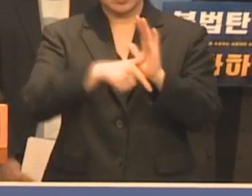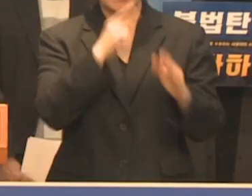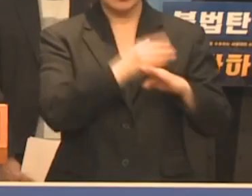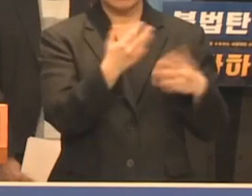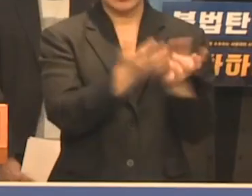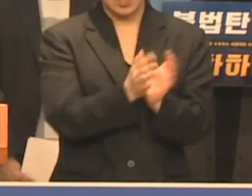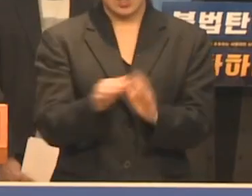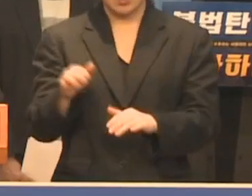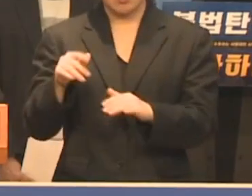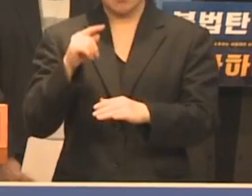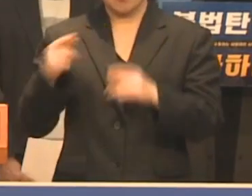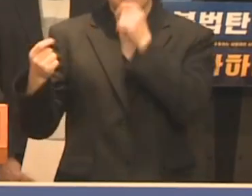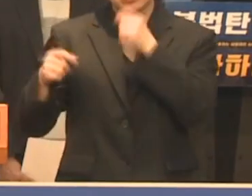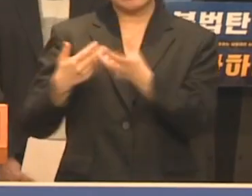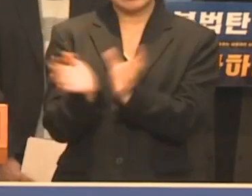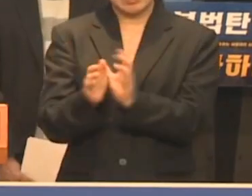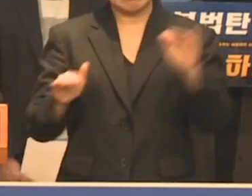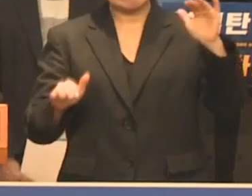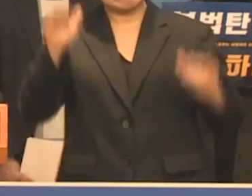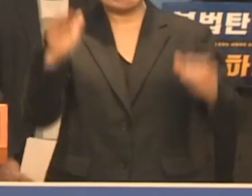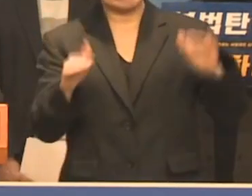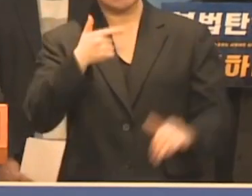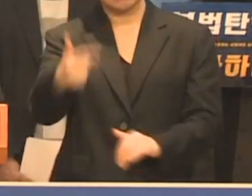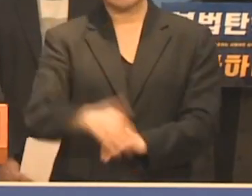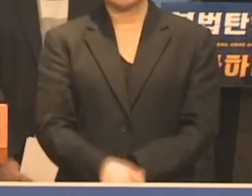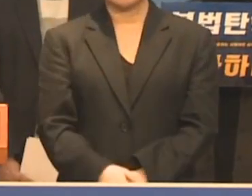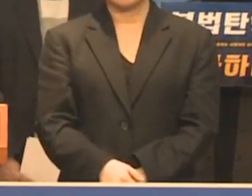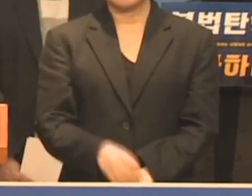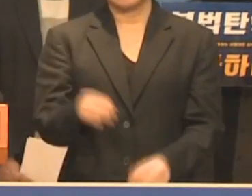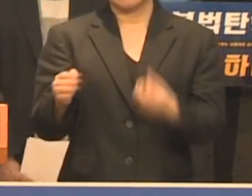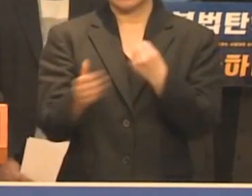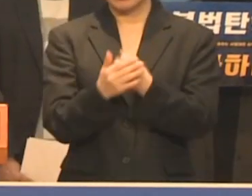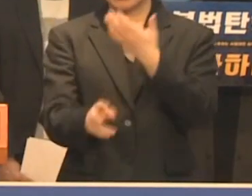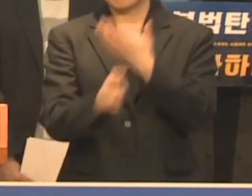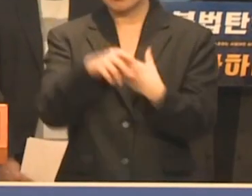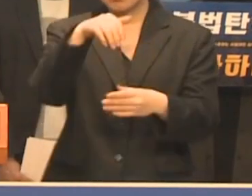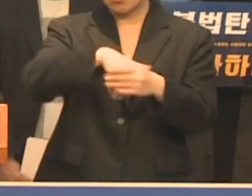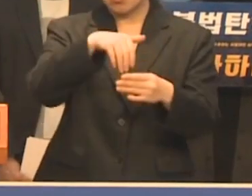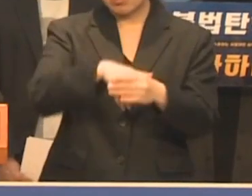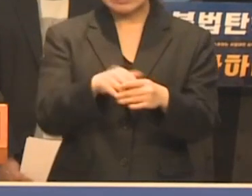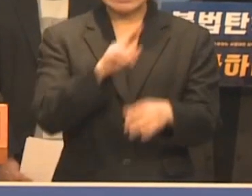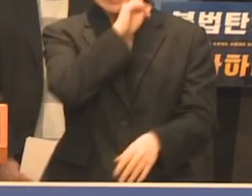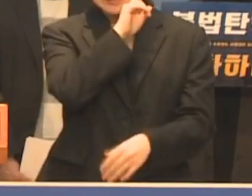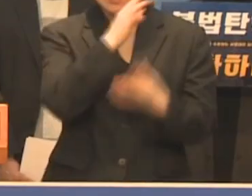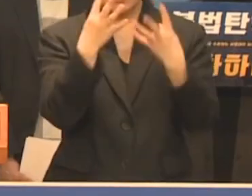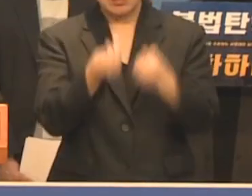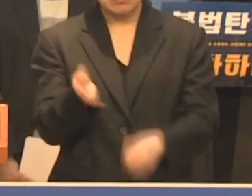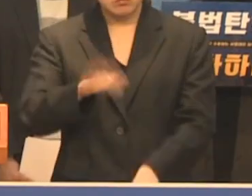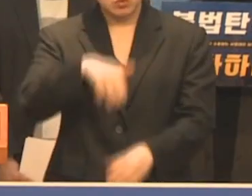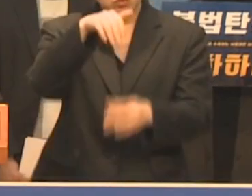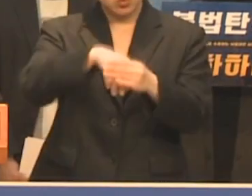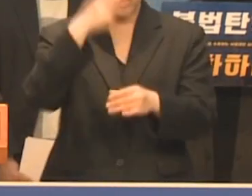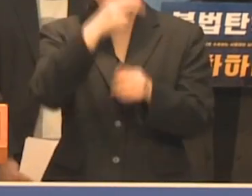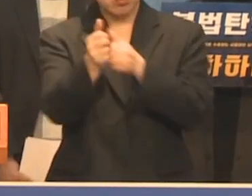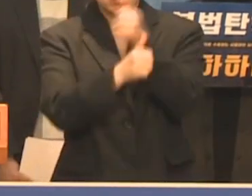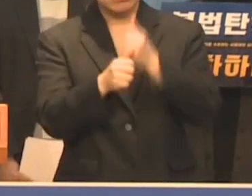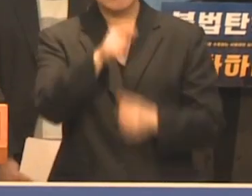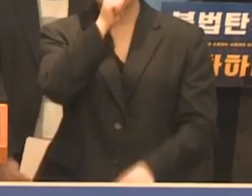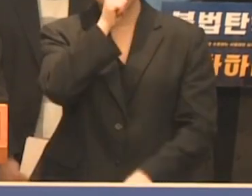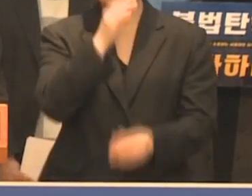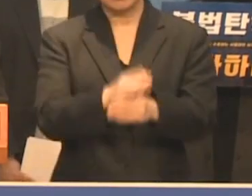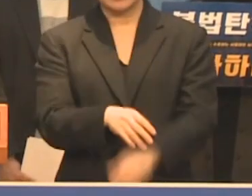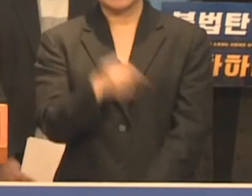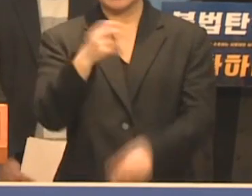보수당의 기형적인 득표율 차이 등이 있습니다. 이처럼 부정선거를 의심할 만한 정황이 많음에도 불구하고 선관위는 이를 묵살하고 있습니다.